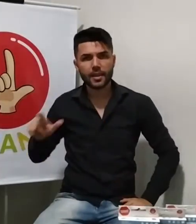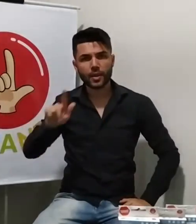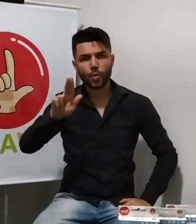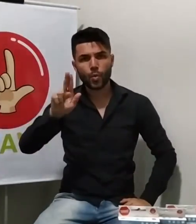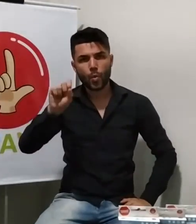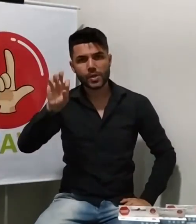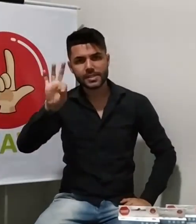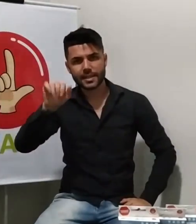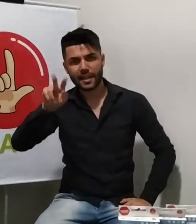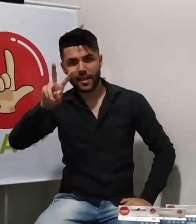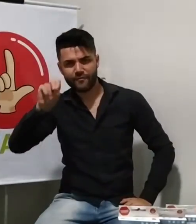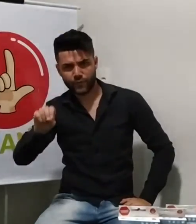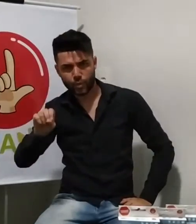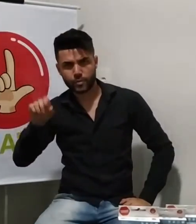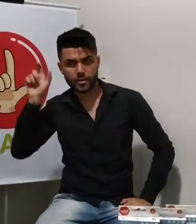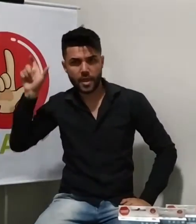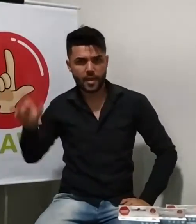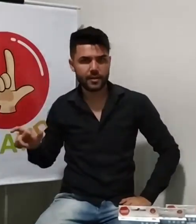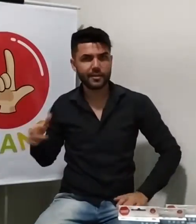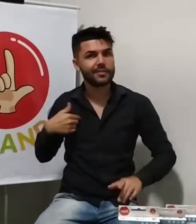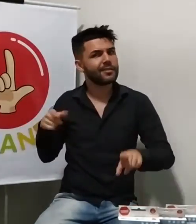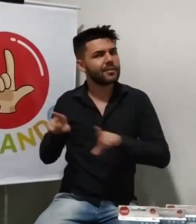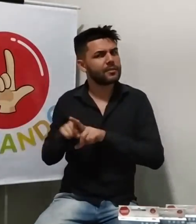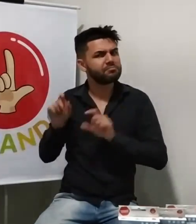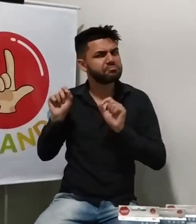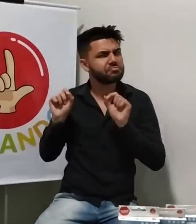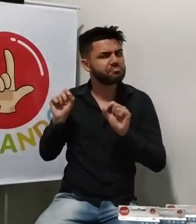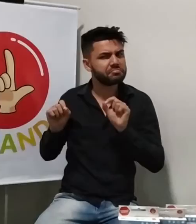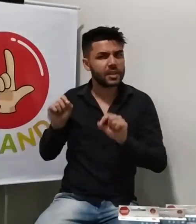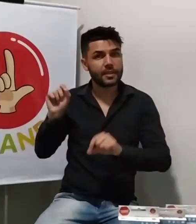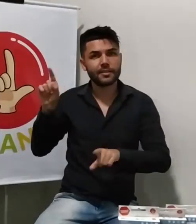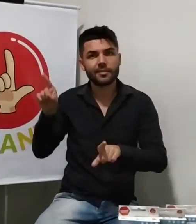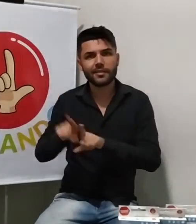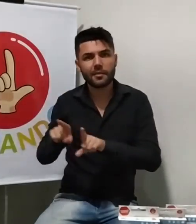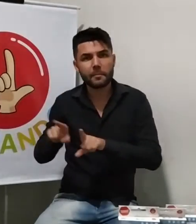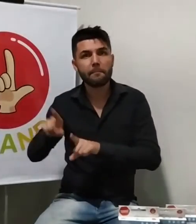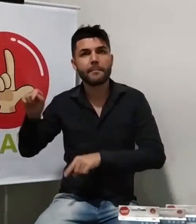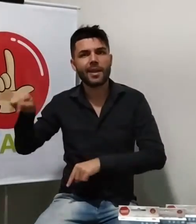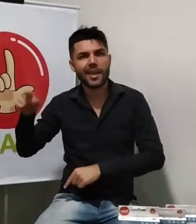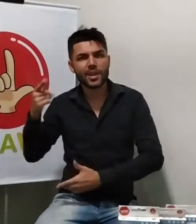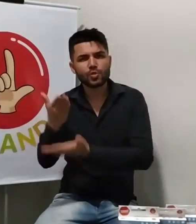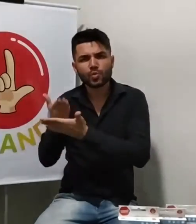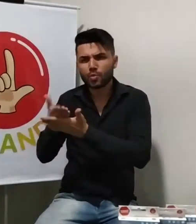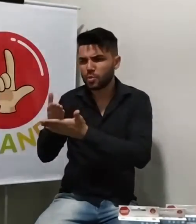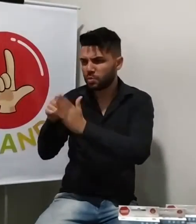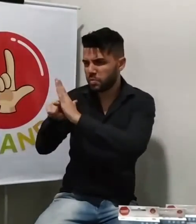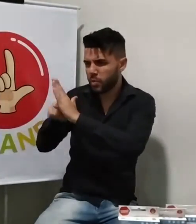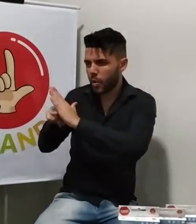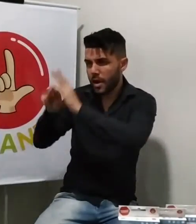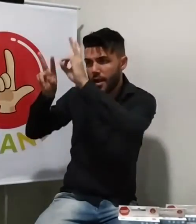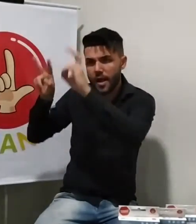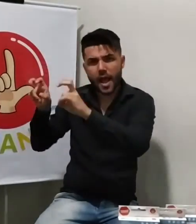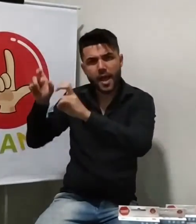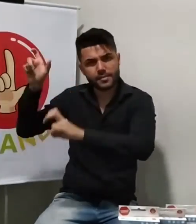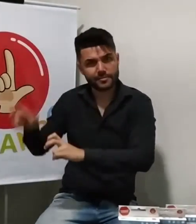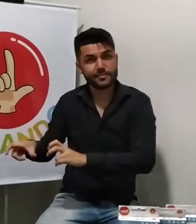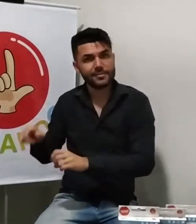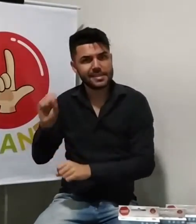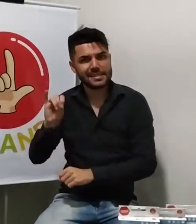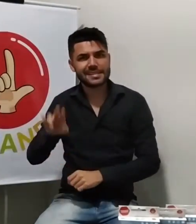para 2016. Eu antecipei aqui. A galera tá pedindo muito estudos de caso de área de tecnologia e a gente vai fazer um estudo de caso completo da